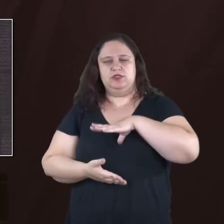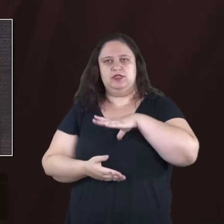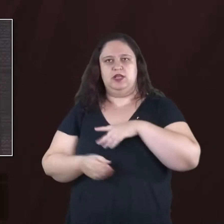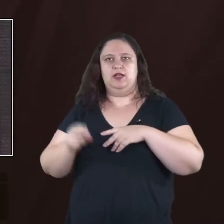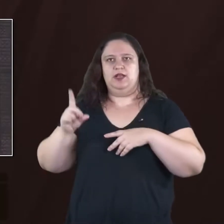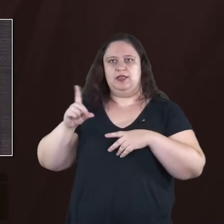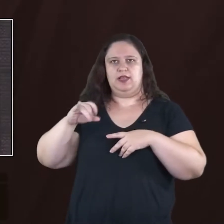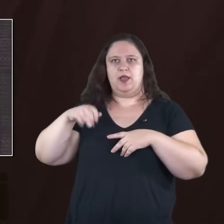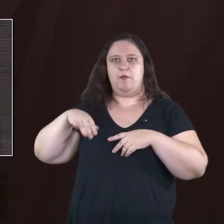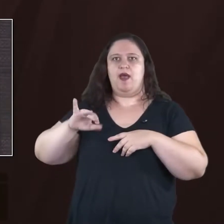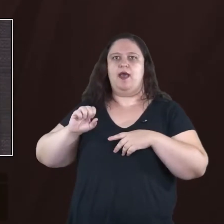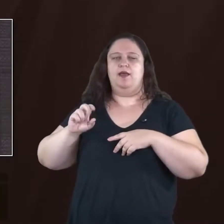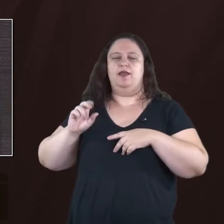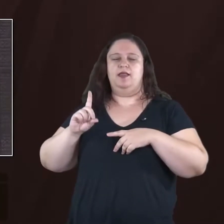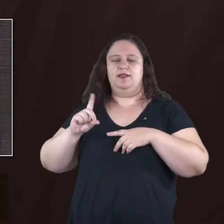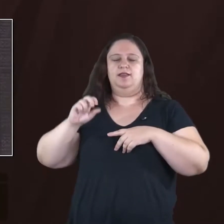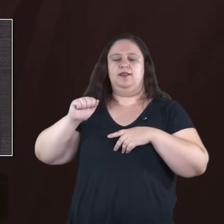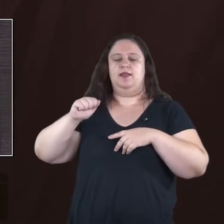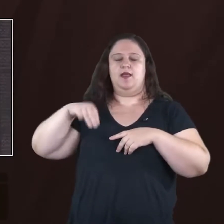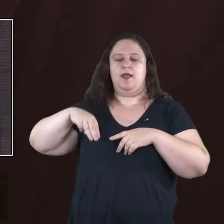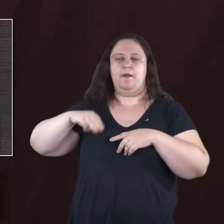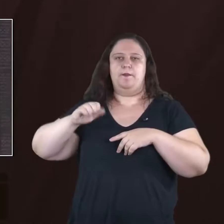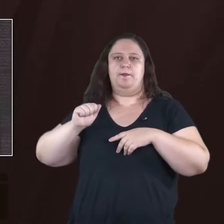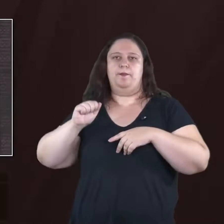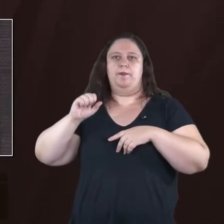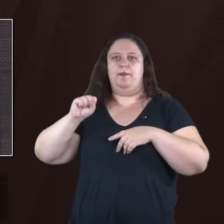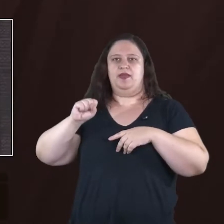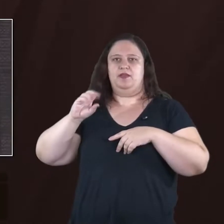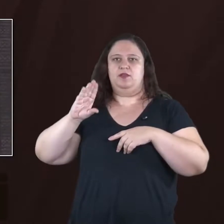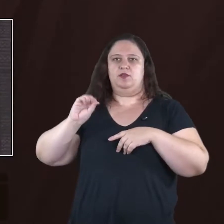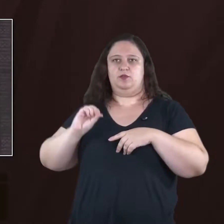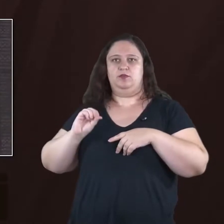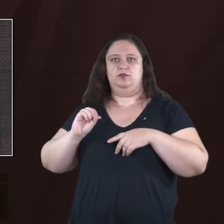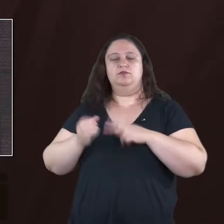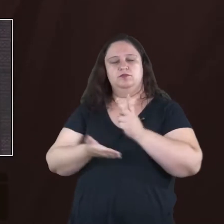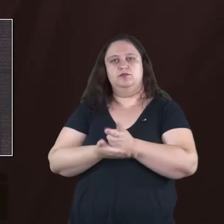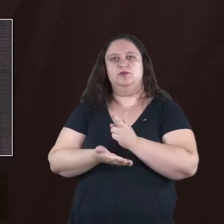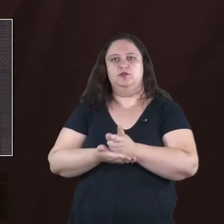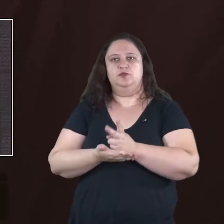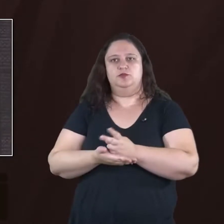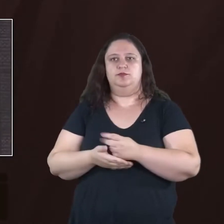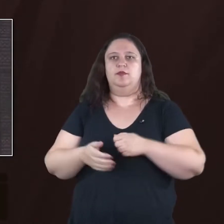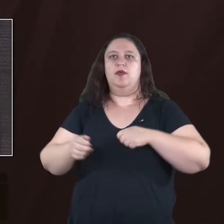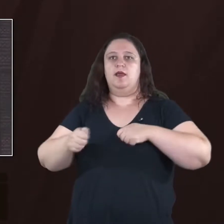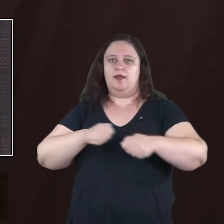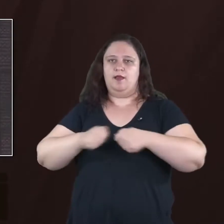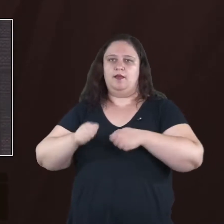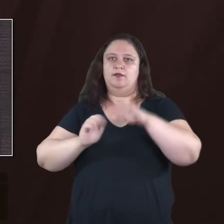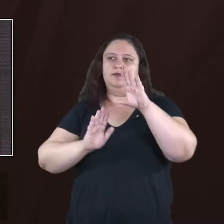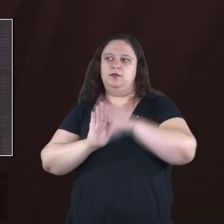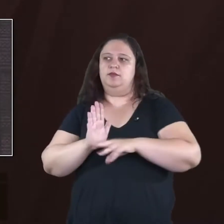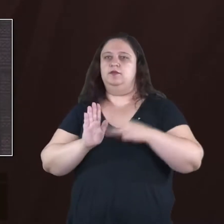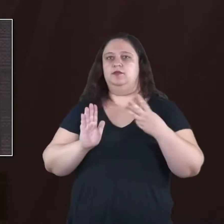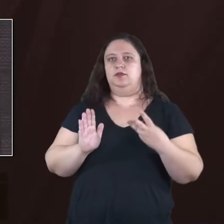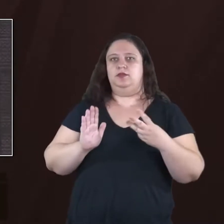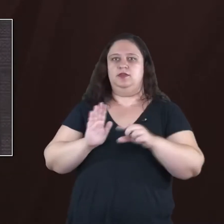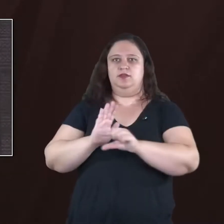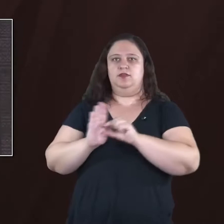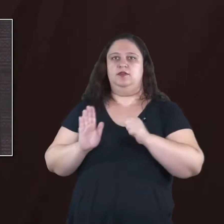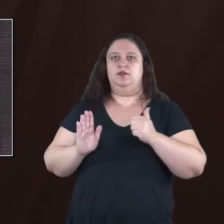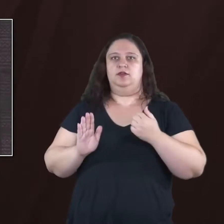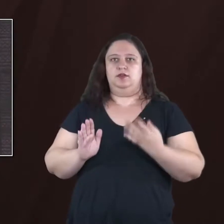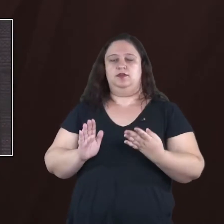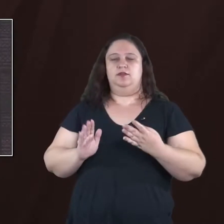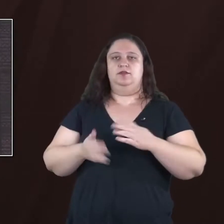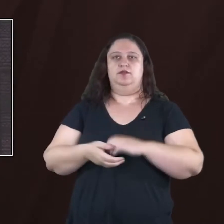dias com os discípulos. Atos capítulo 3, versículo